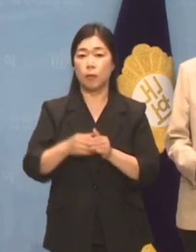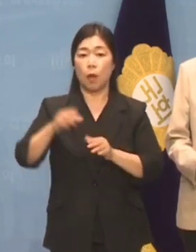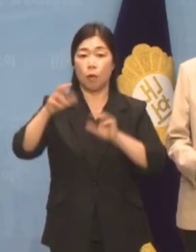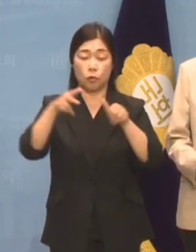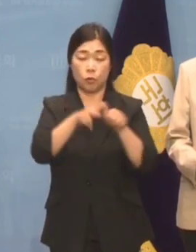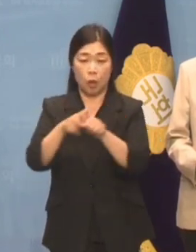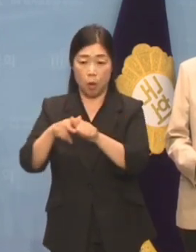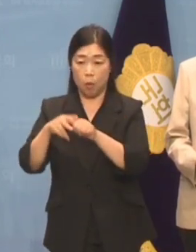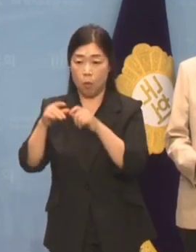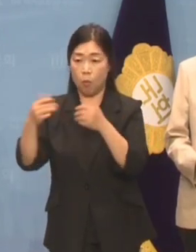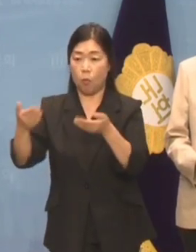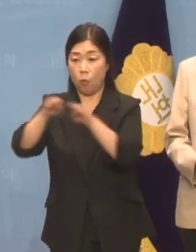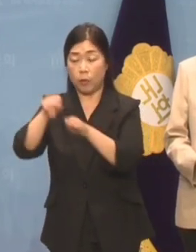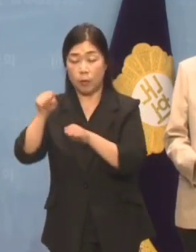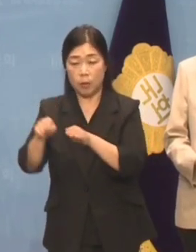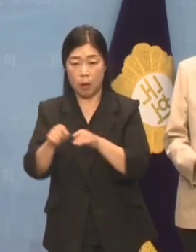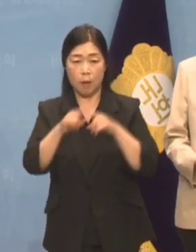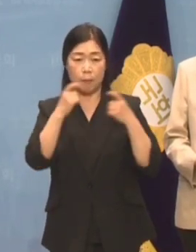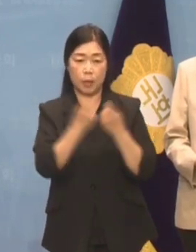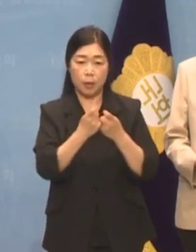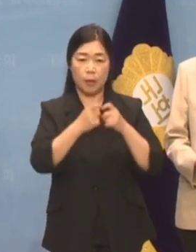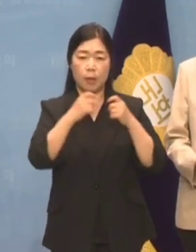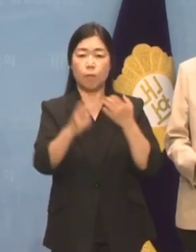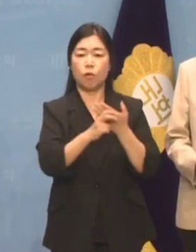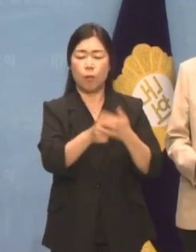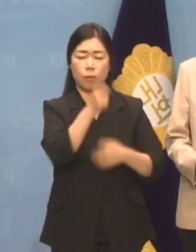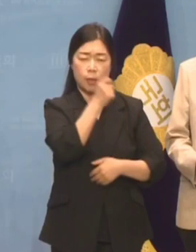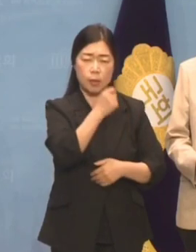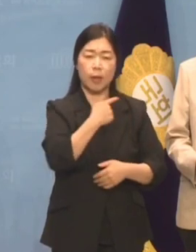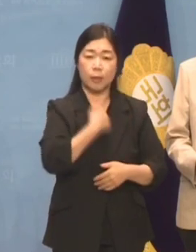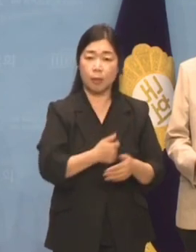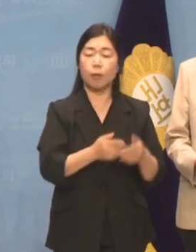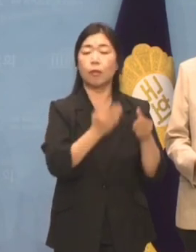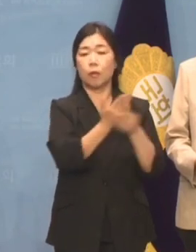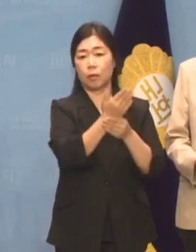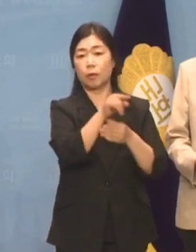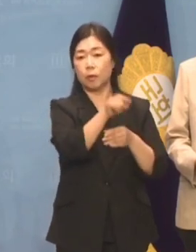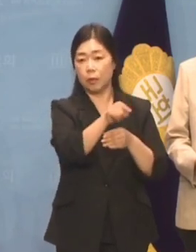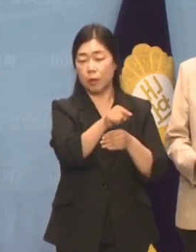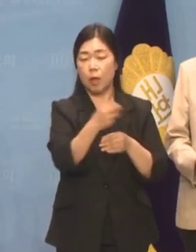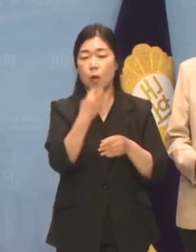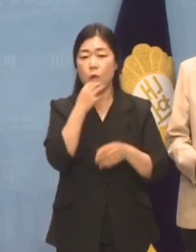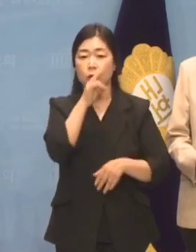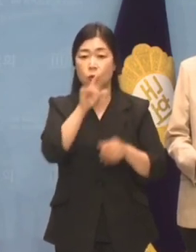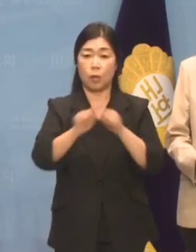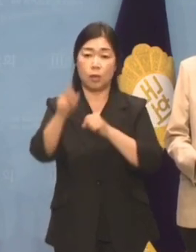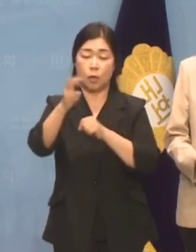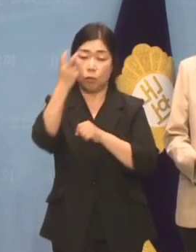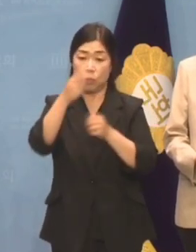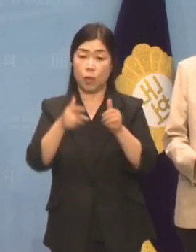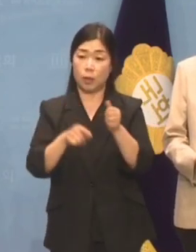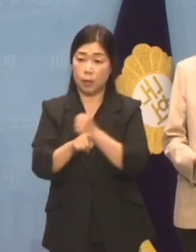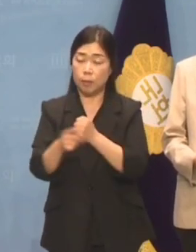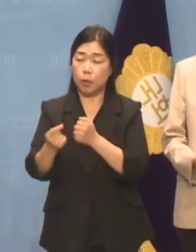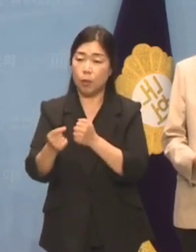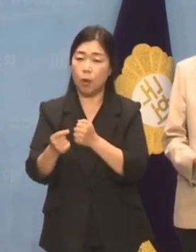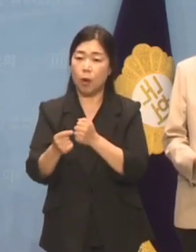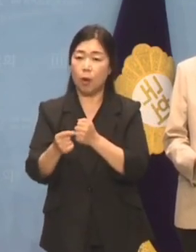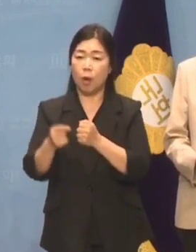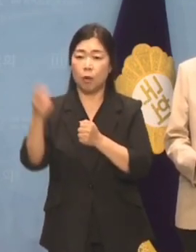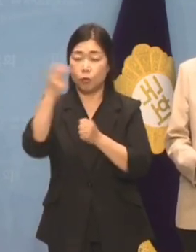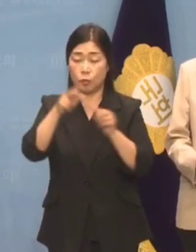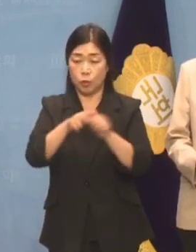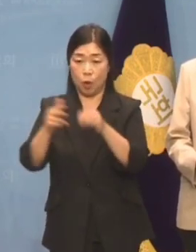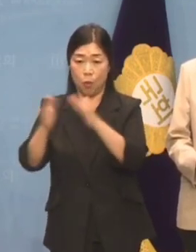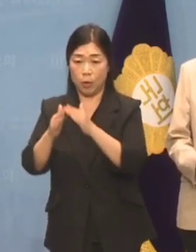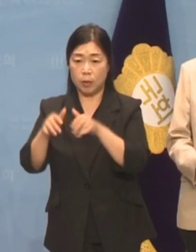국정원의 민간인 불법 사찰 사건을 수사했던 2017년 당시 서울중앙지검 수사팀은 국정원 직원들의 진술을